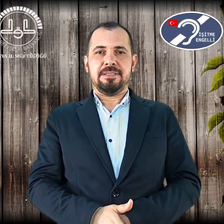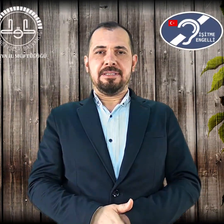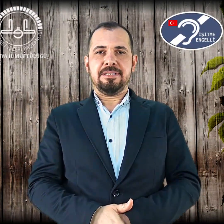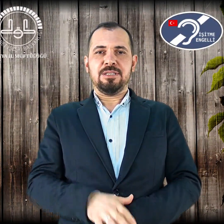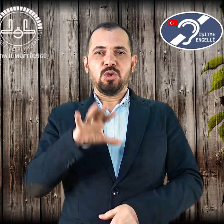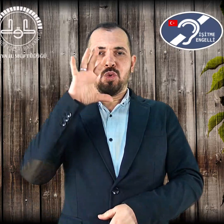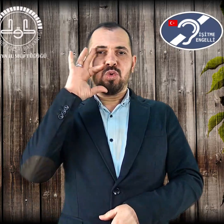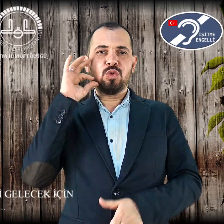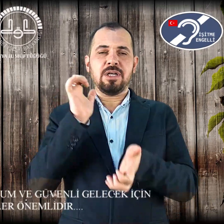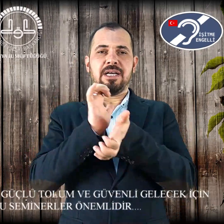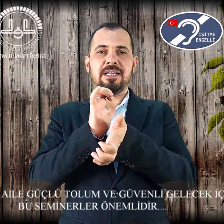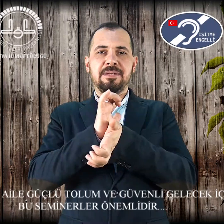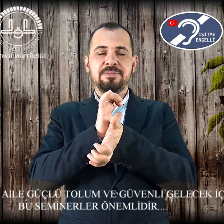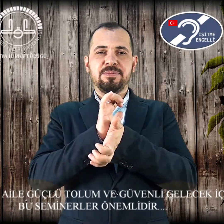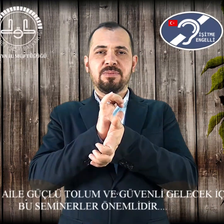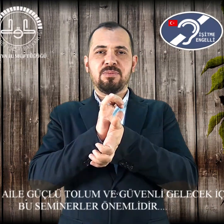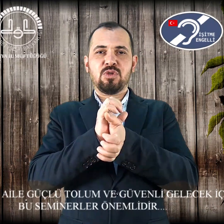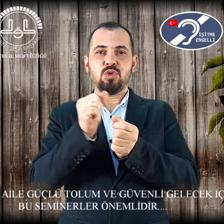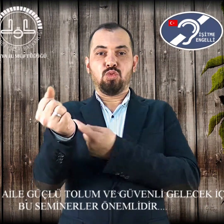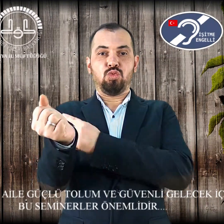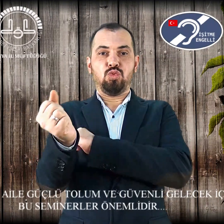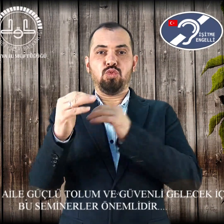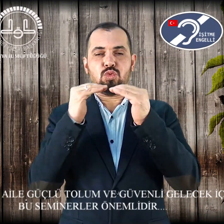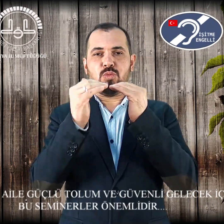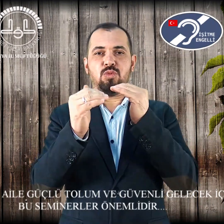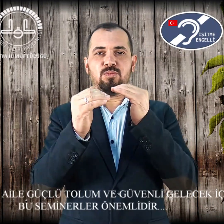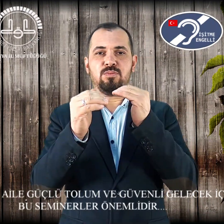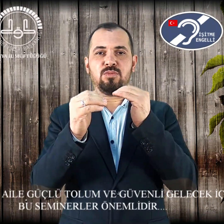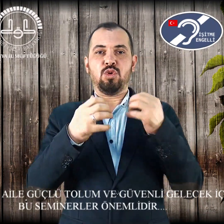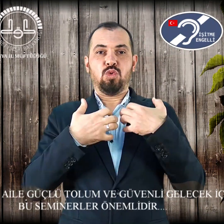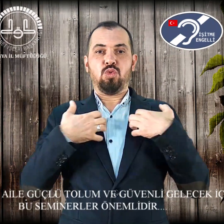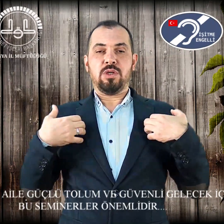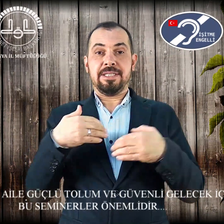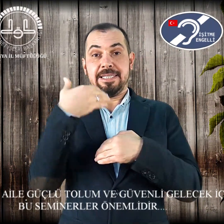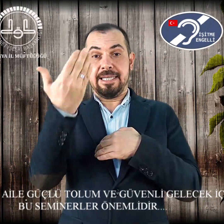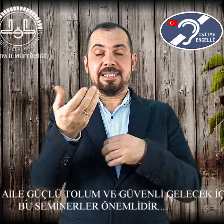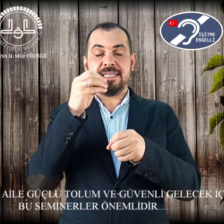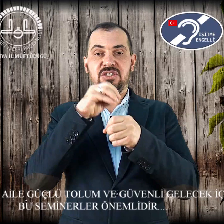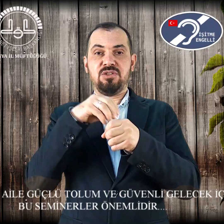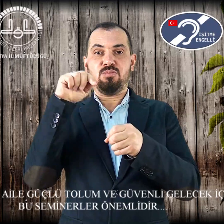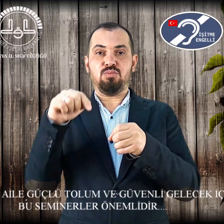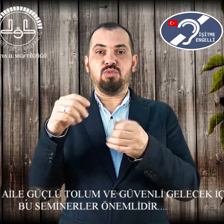Huzurlu aile, güçlü toplum, güvenli gelecek için bu seminerler önemlidir.